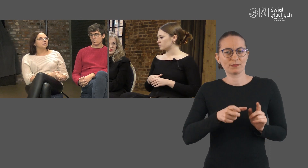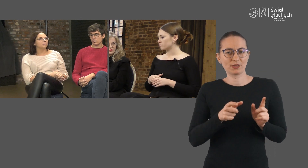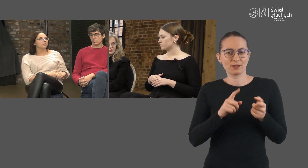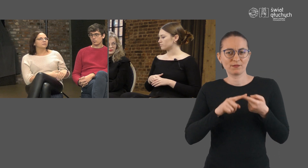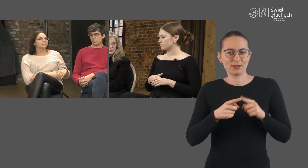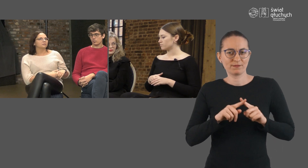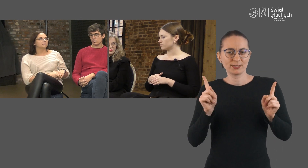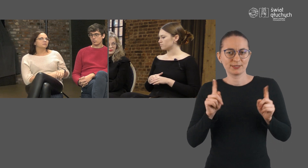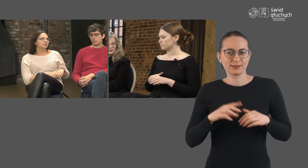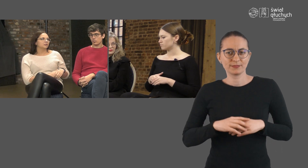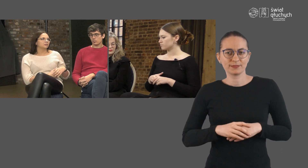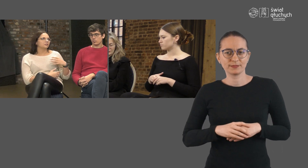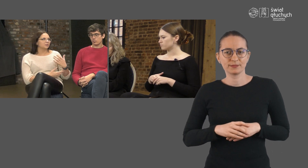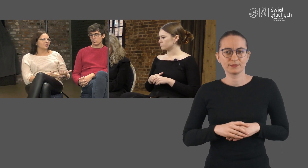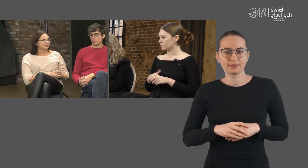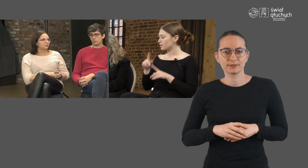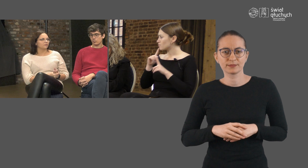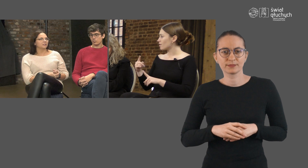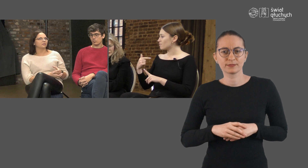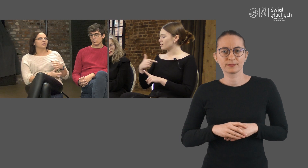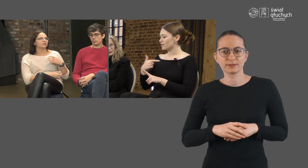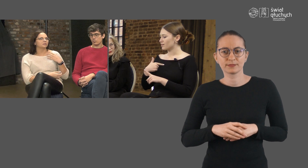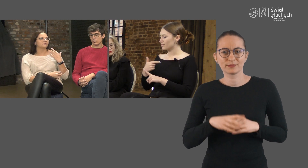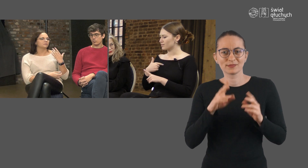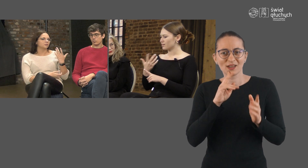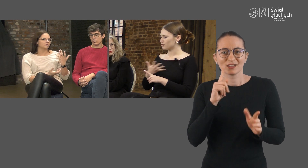I nigdy nie mogłam siebie zaakceptować,